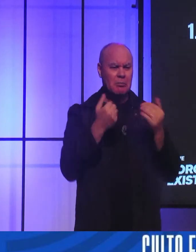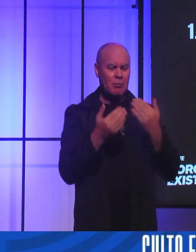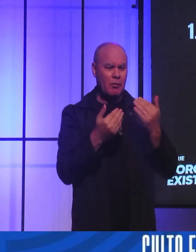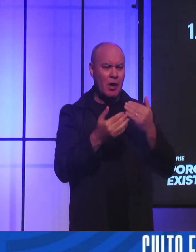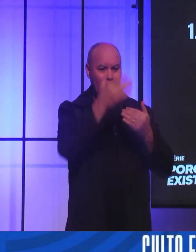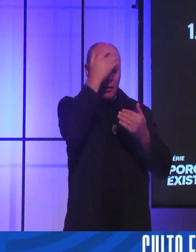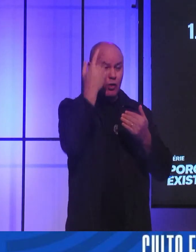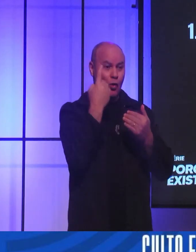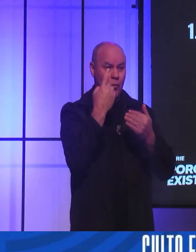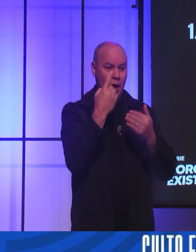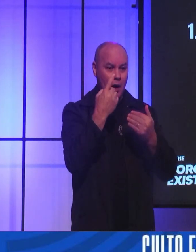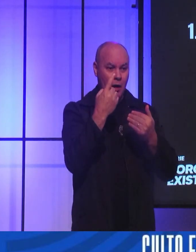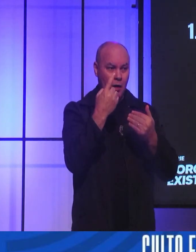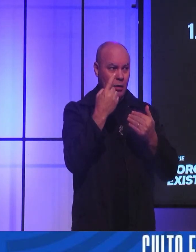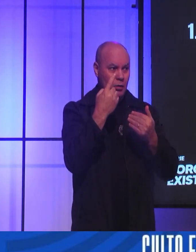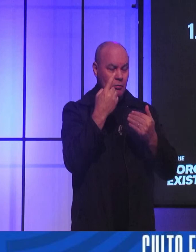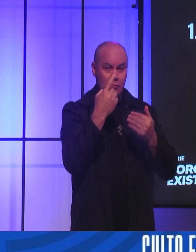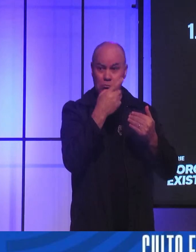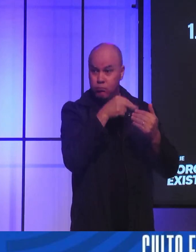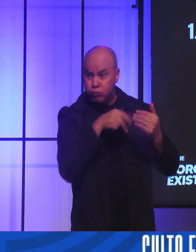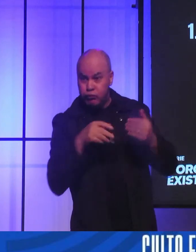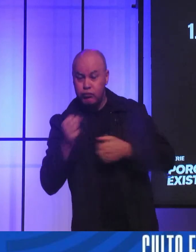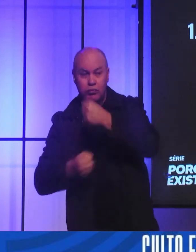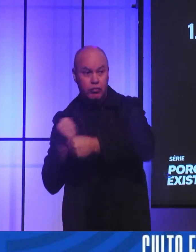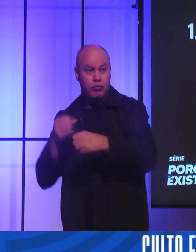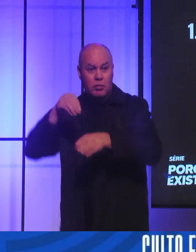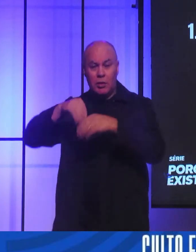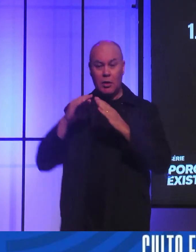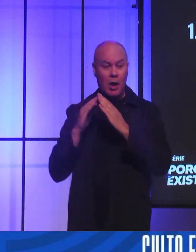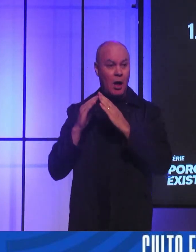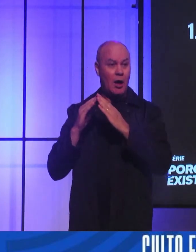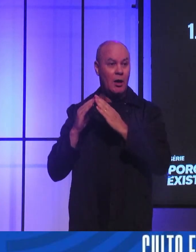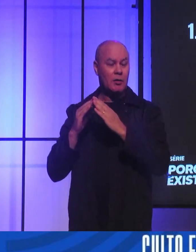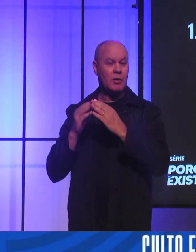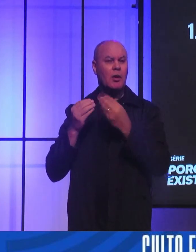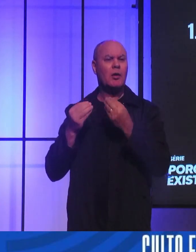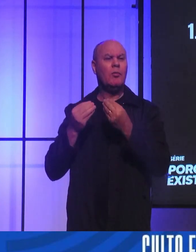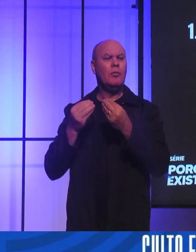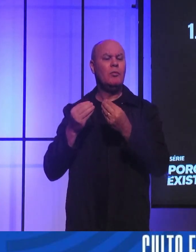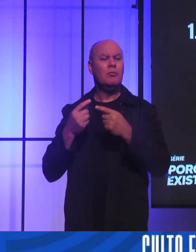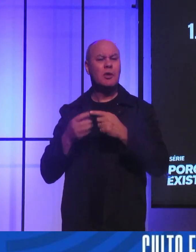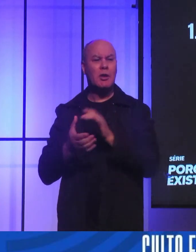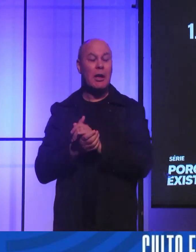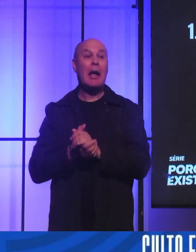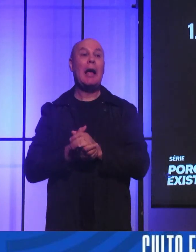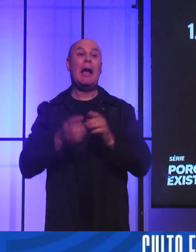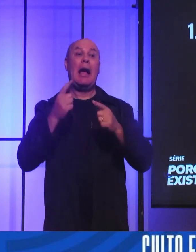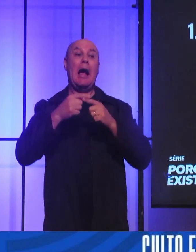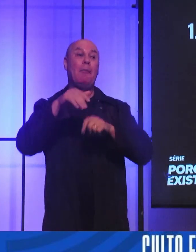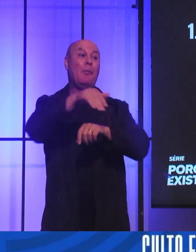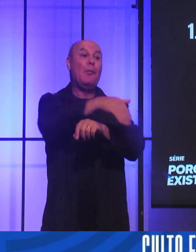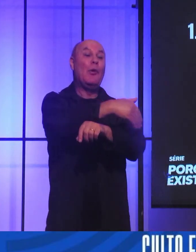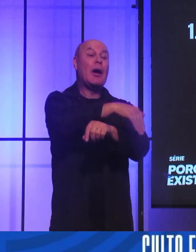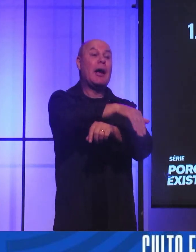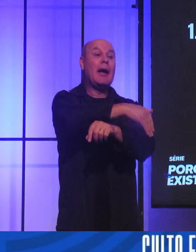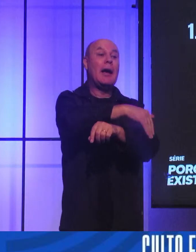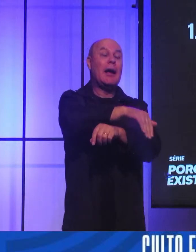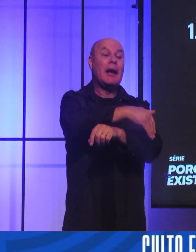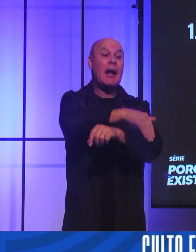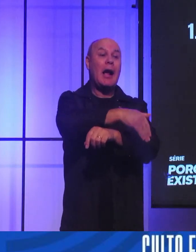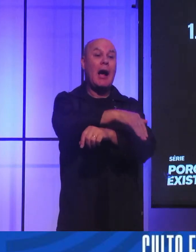né? Bate na porta. O que acontece? O pessoal estava ligado e quando viu aquelas pessoas, correram tudo. Por